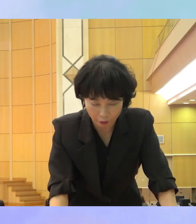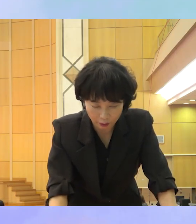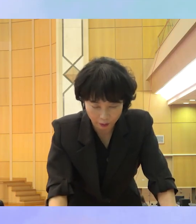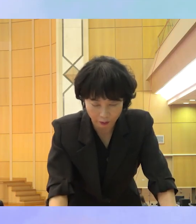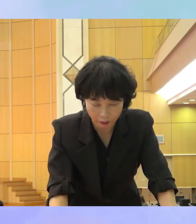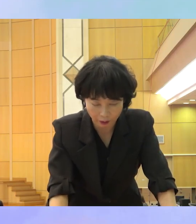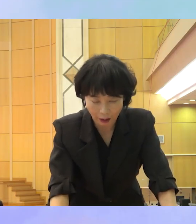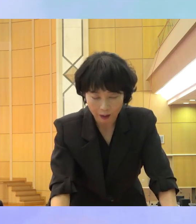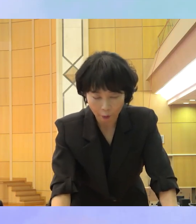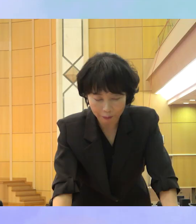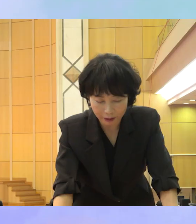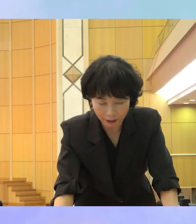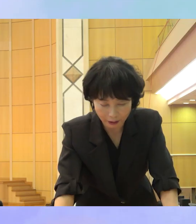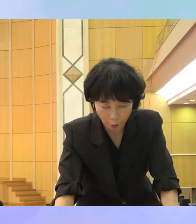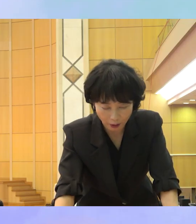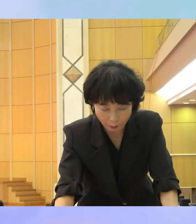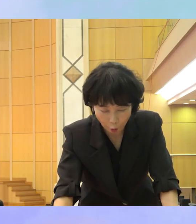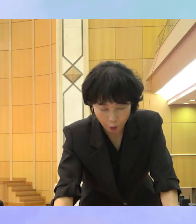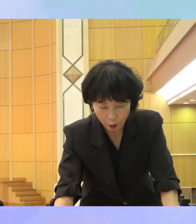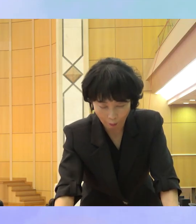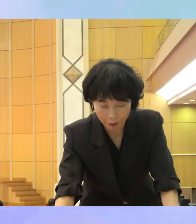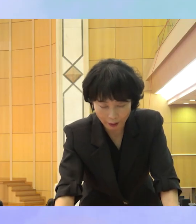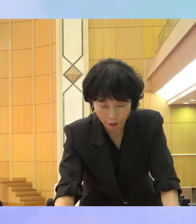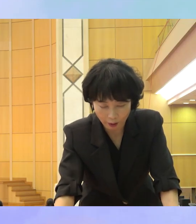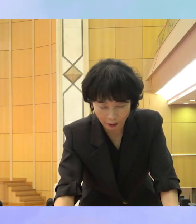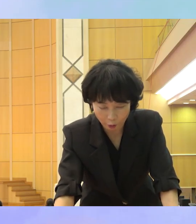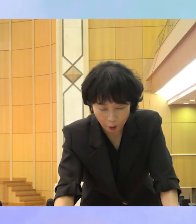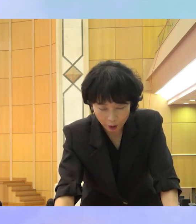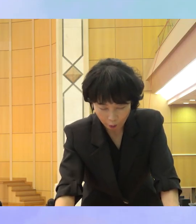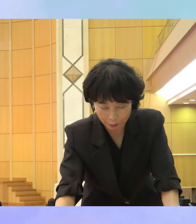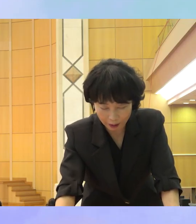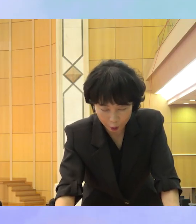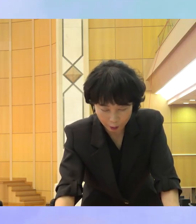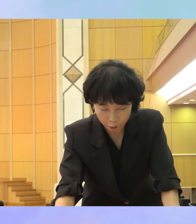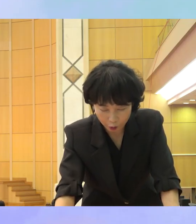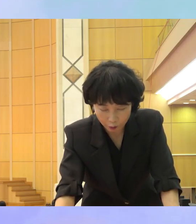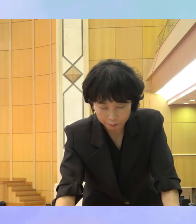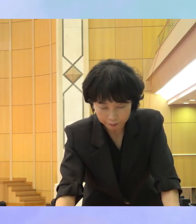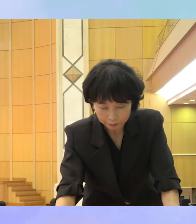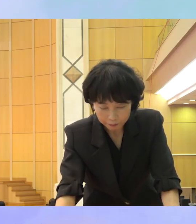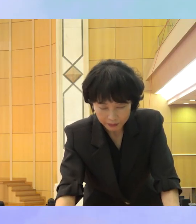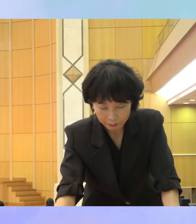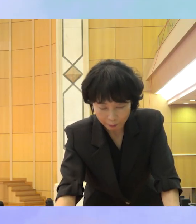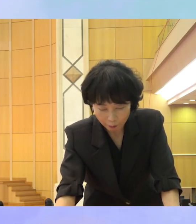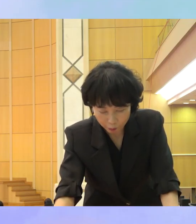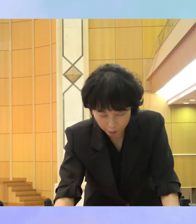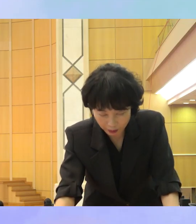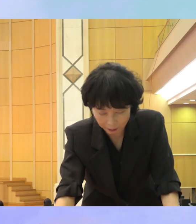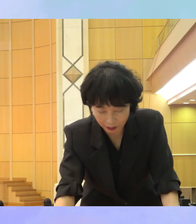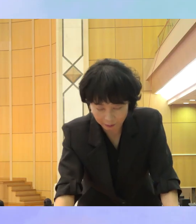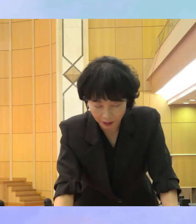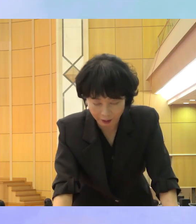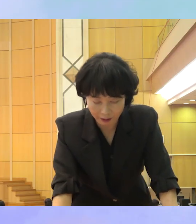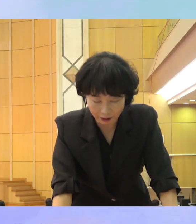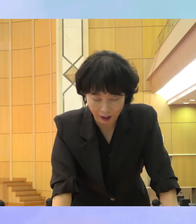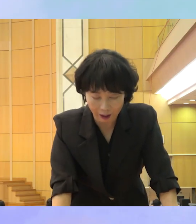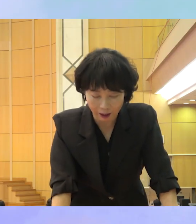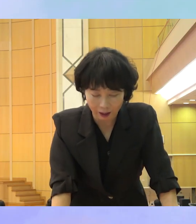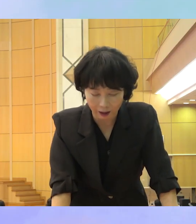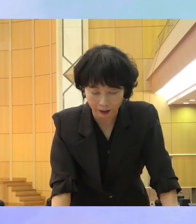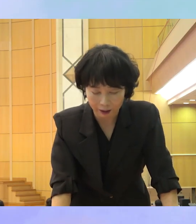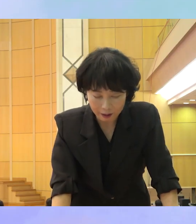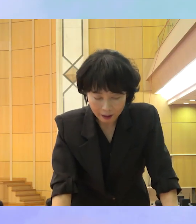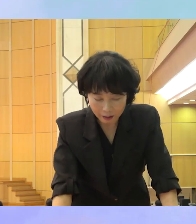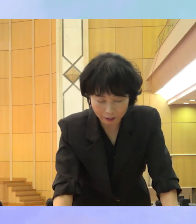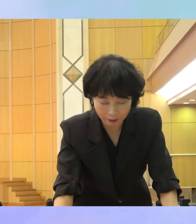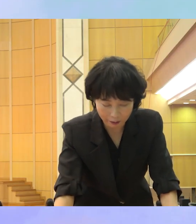말씀, 능력의 말씀 주셨사오니 한 주간 동안도 이 말씀에 의지해서 믿음으로 살아가게 하시고 말씀대로 순종한 자에게 나가도 들어가도 복이